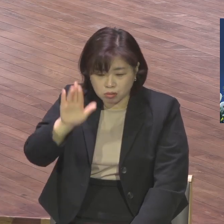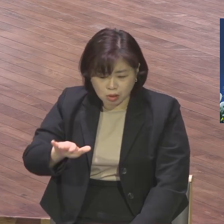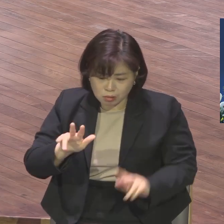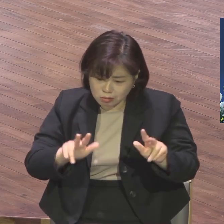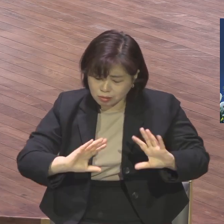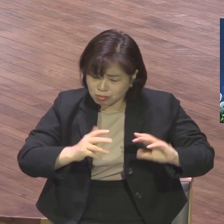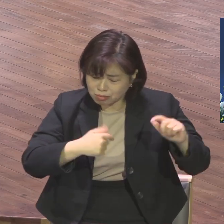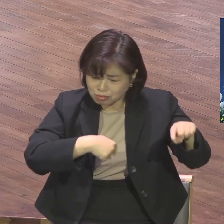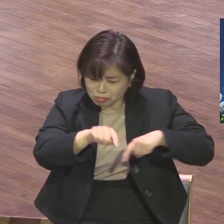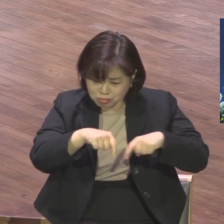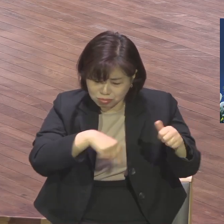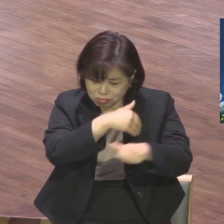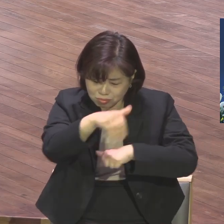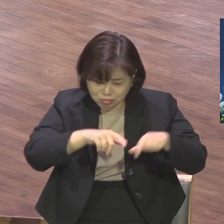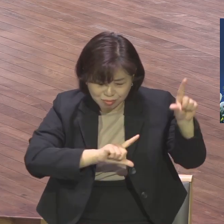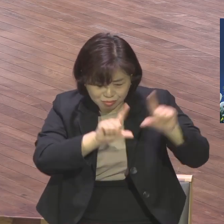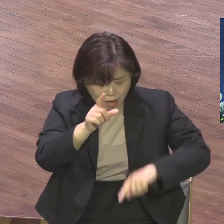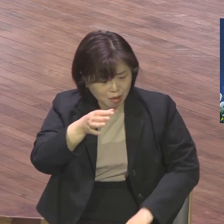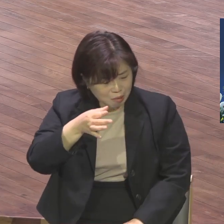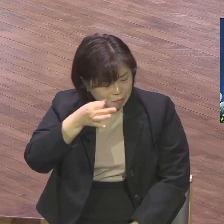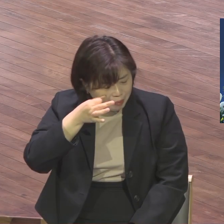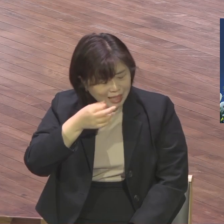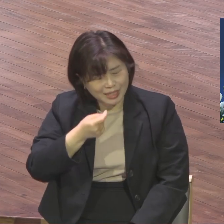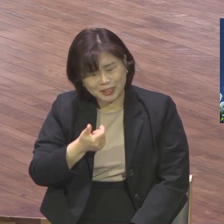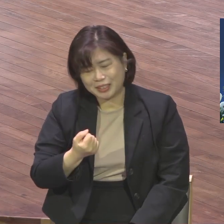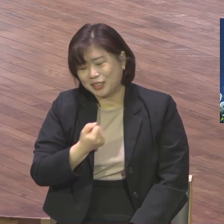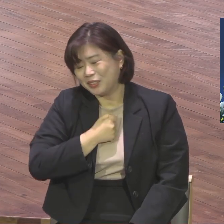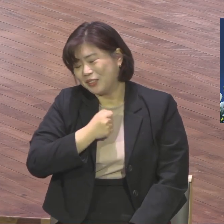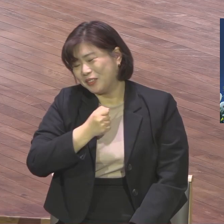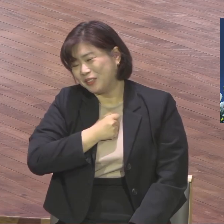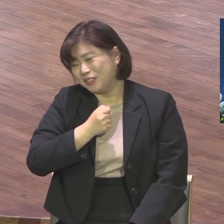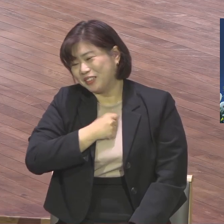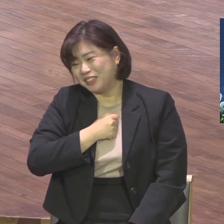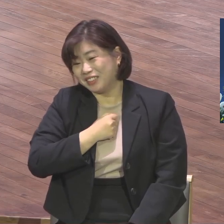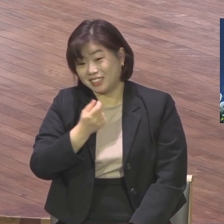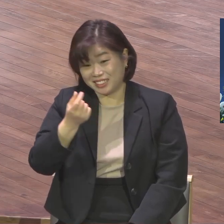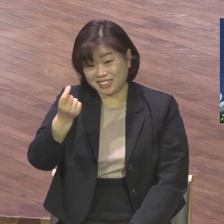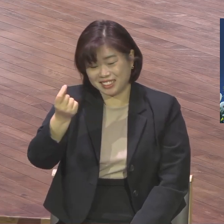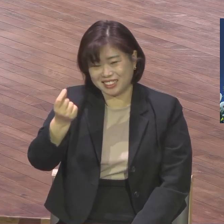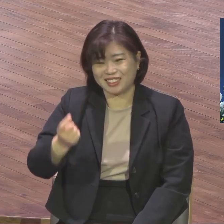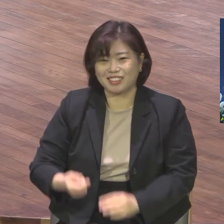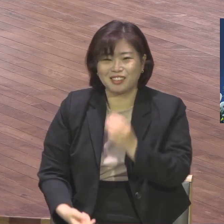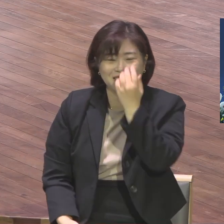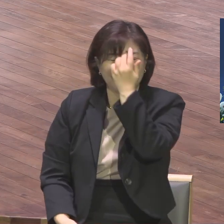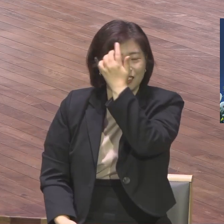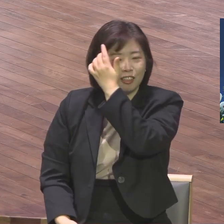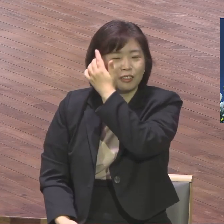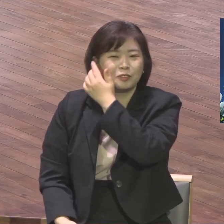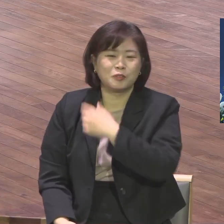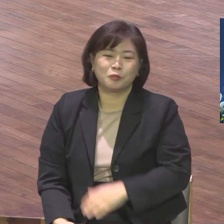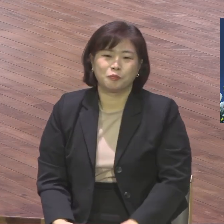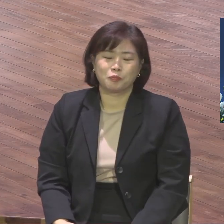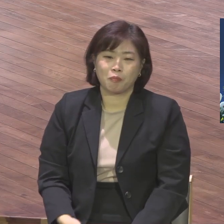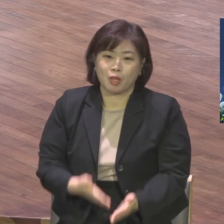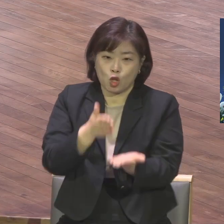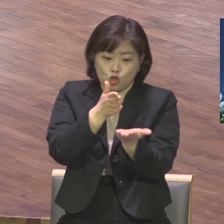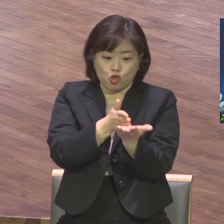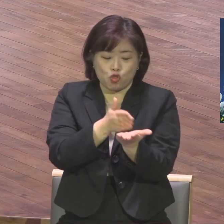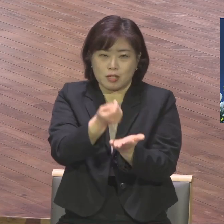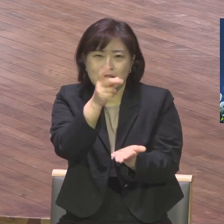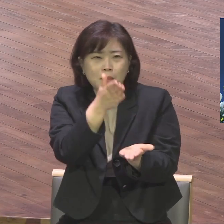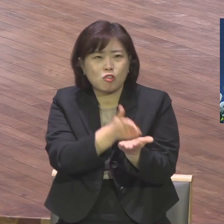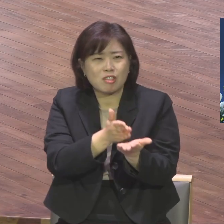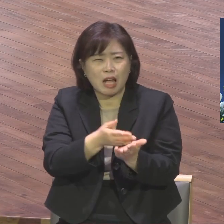여전히 답답한 상황이지요. 요즘 뭐 심지어 뭐 주위에 보면 뉴스도 아예 안